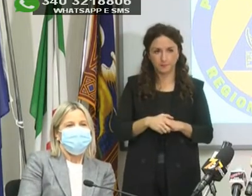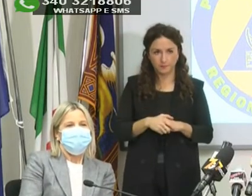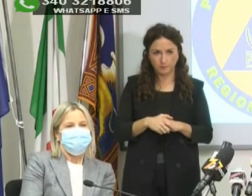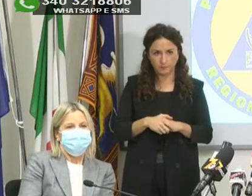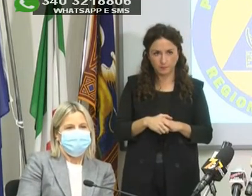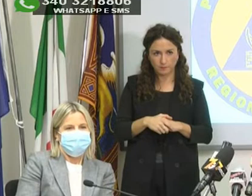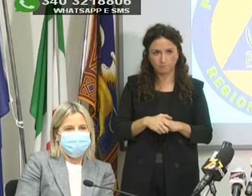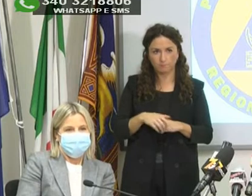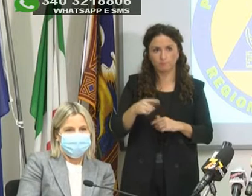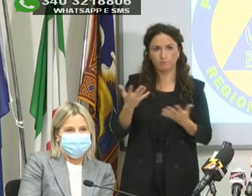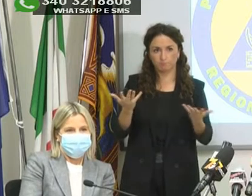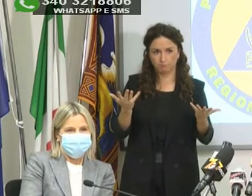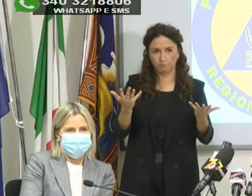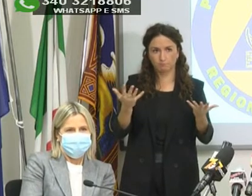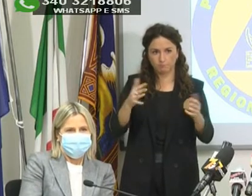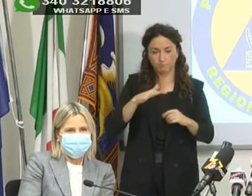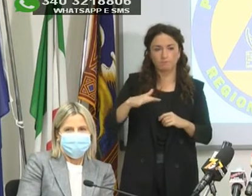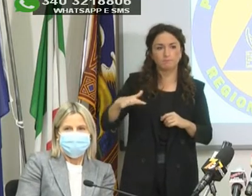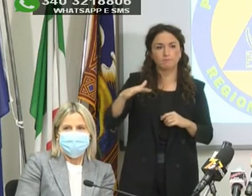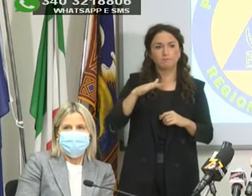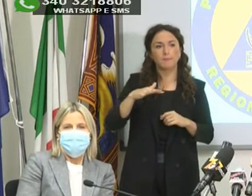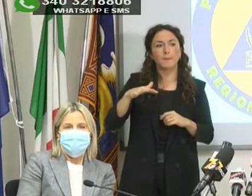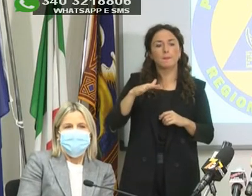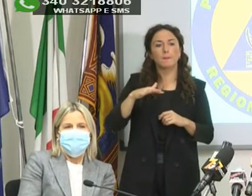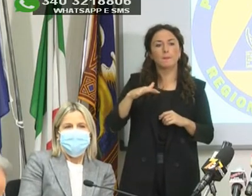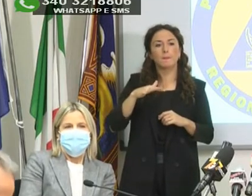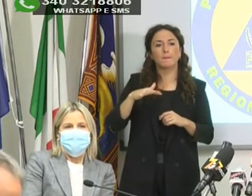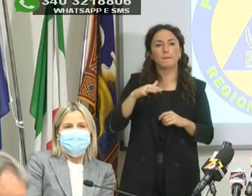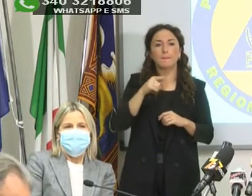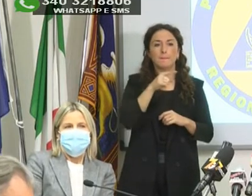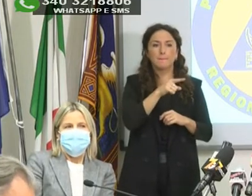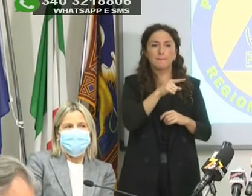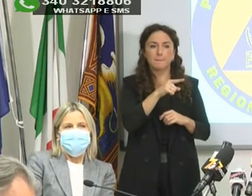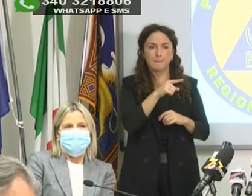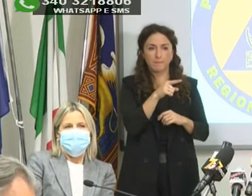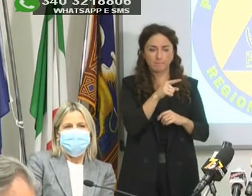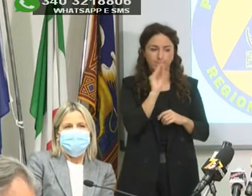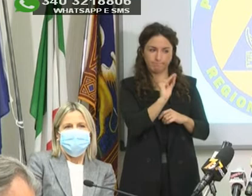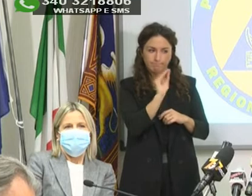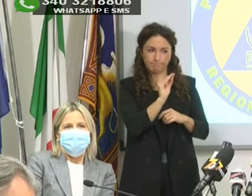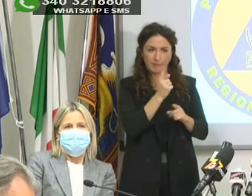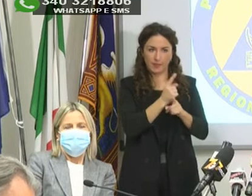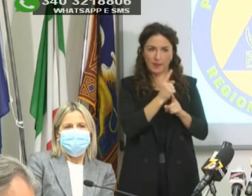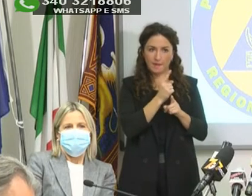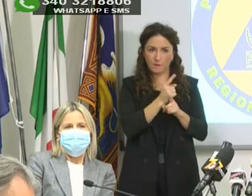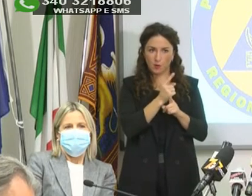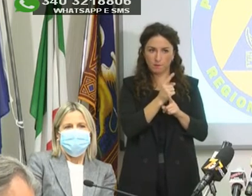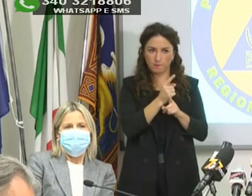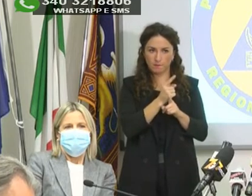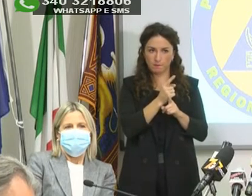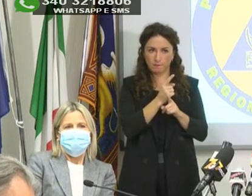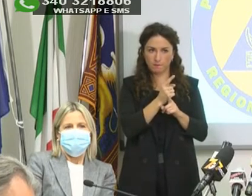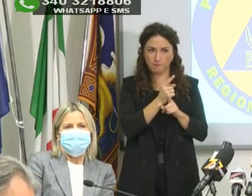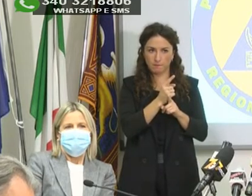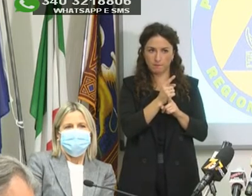raggiungimento delle soglie provinciali ci dirà l'assessore Bottacin. Sì. Ok. A lei, Presidente, ho l'ingrato compito di chiedere che cosa pensa